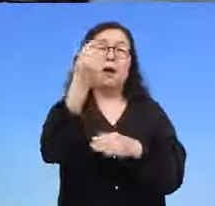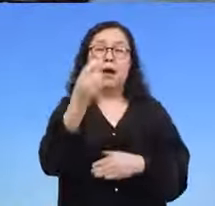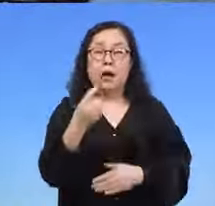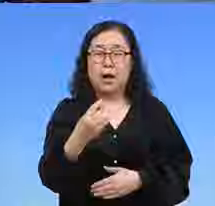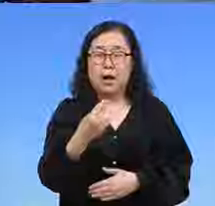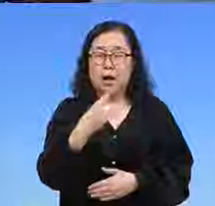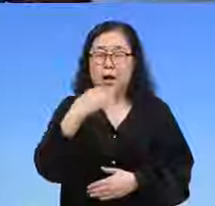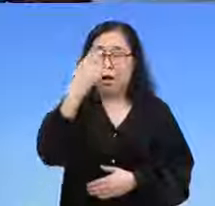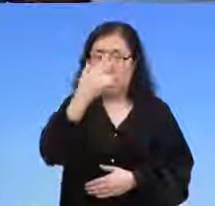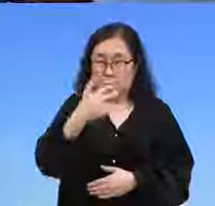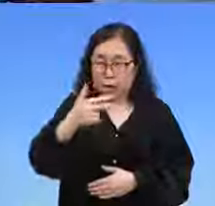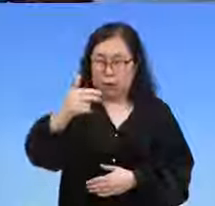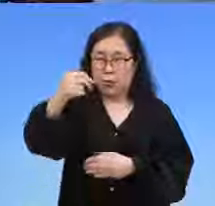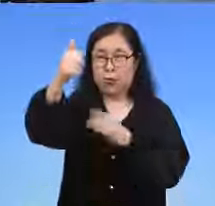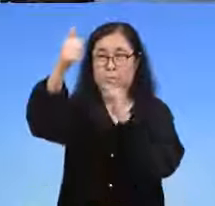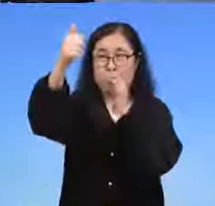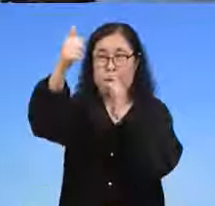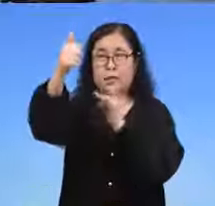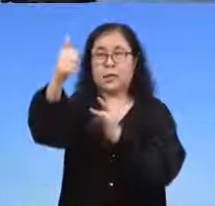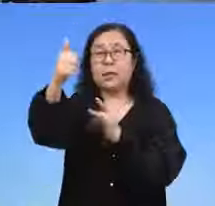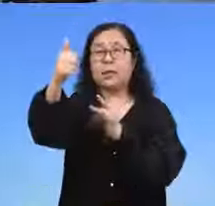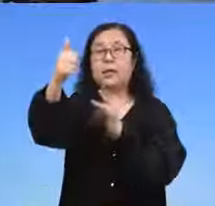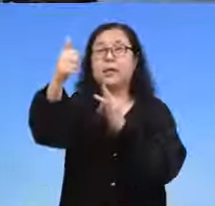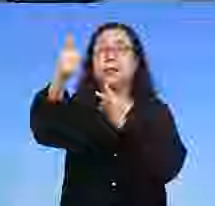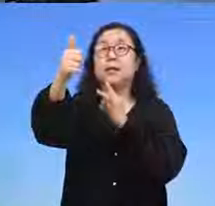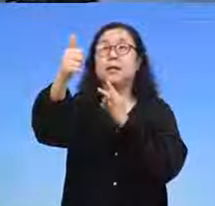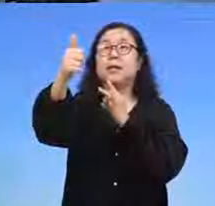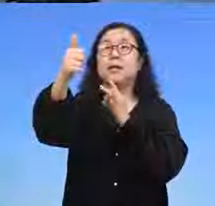오직 주만이